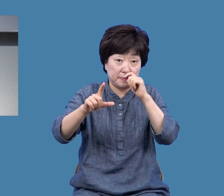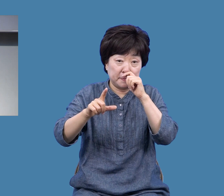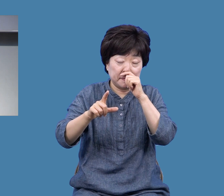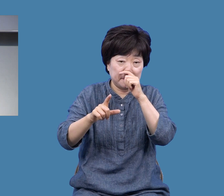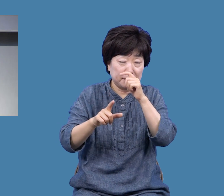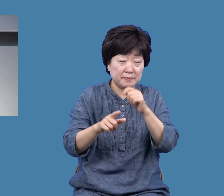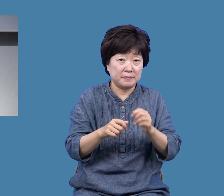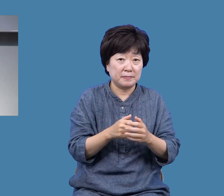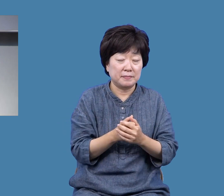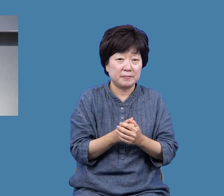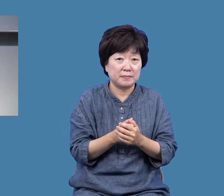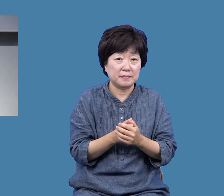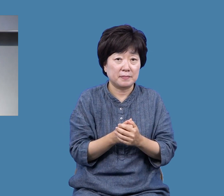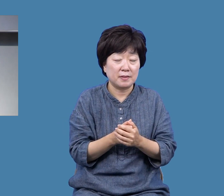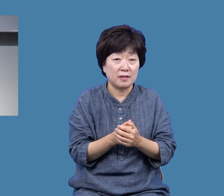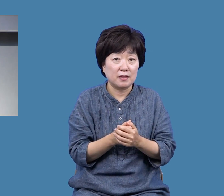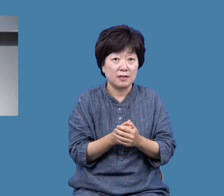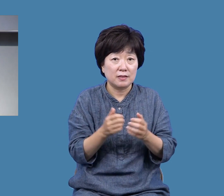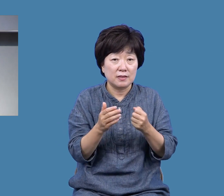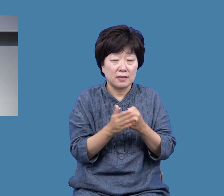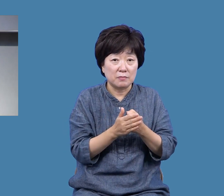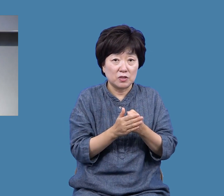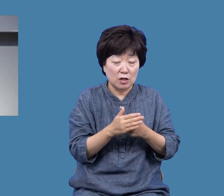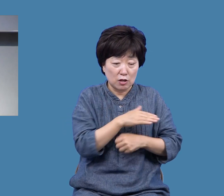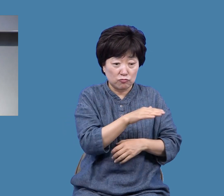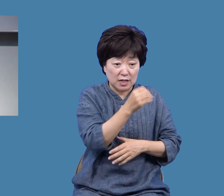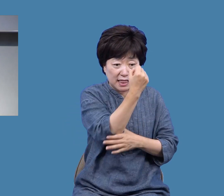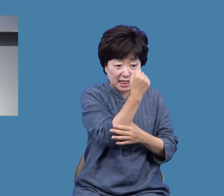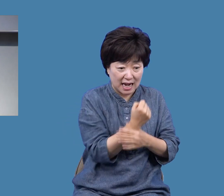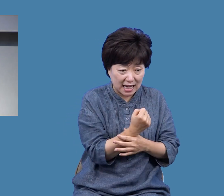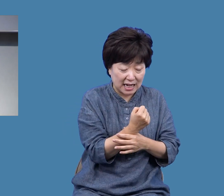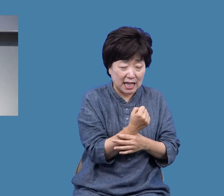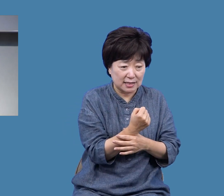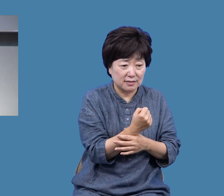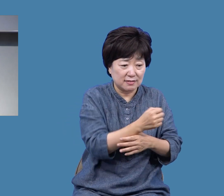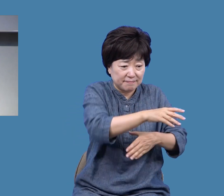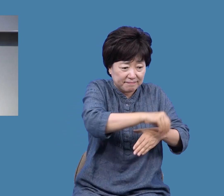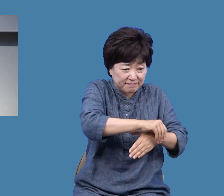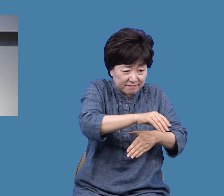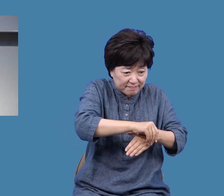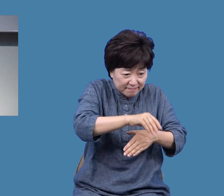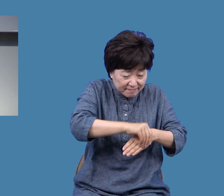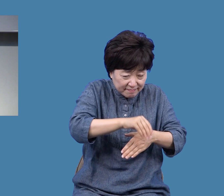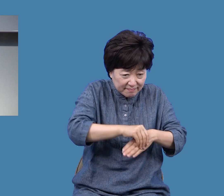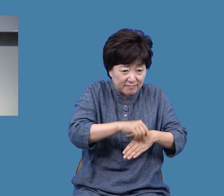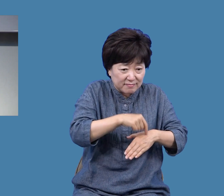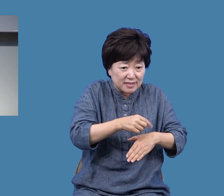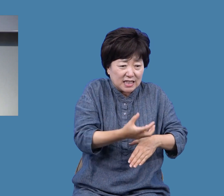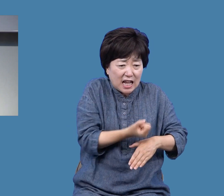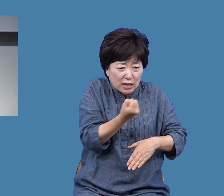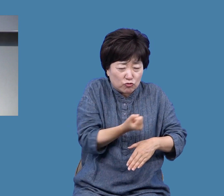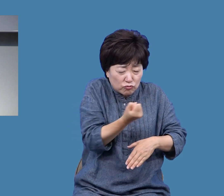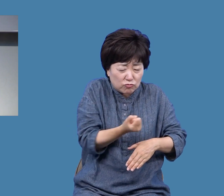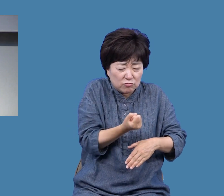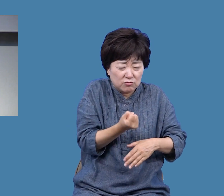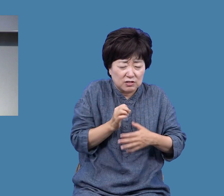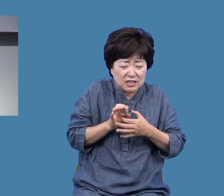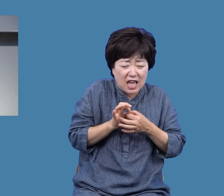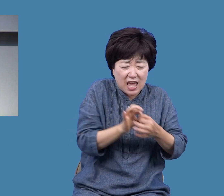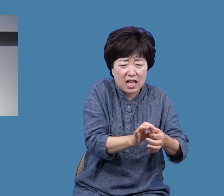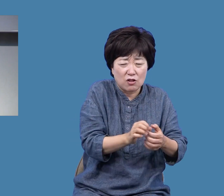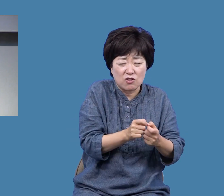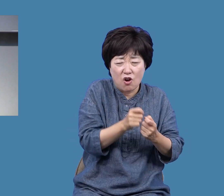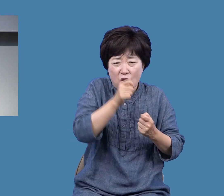일어나는 거예요. 그래서 우리가 이 타락한 본능을 가지고 영원히 사는 게 아니라는 거야. 만약 이 타락한 본능을